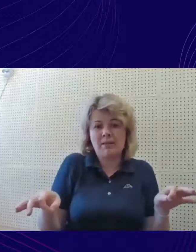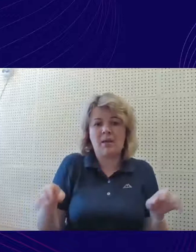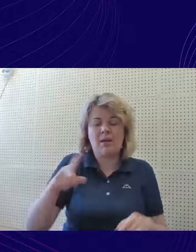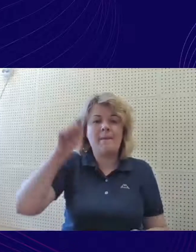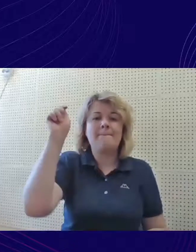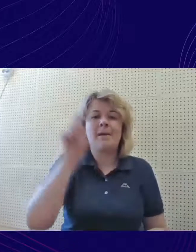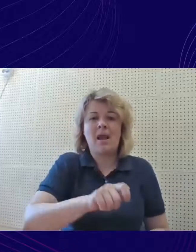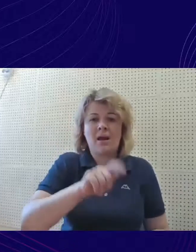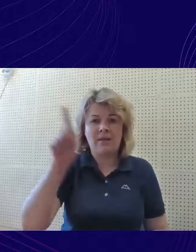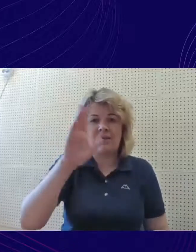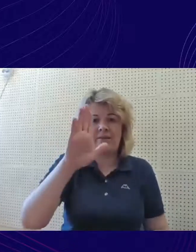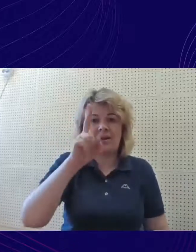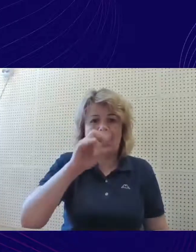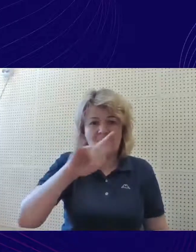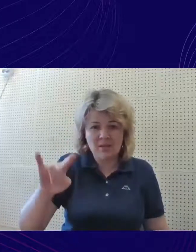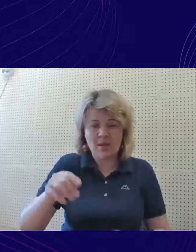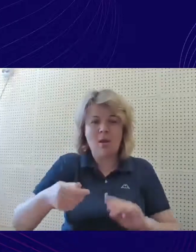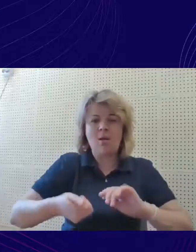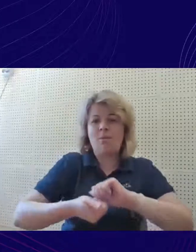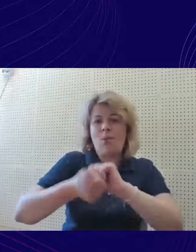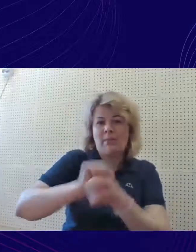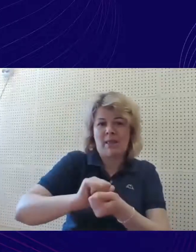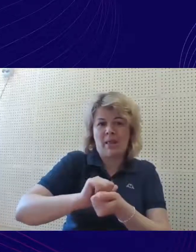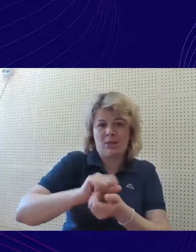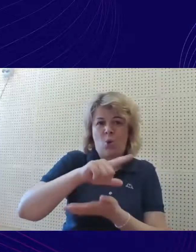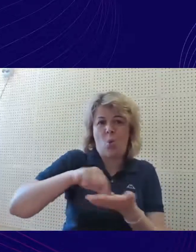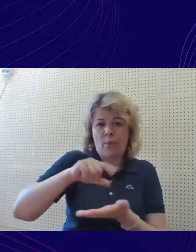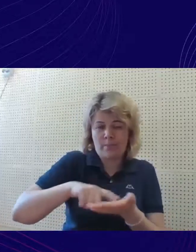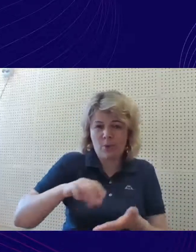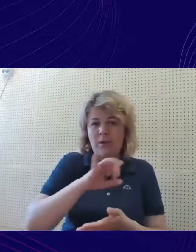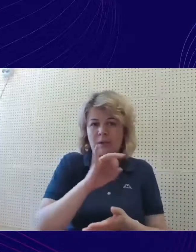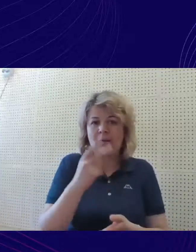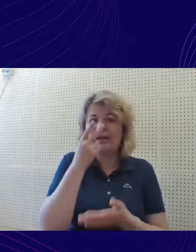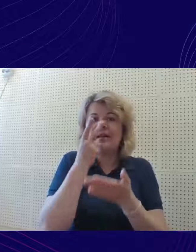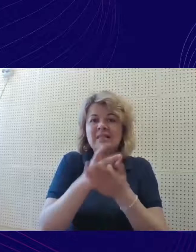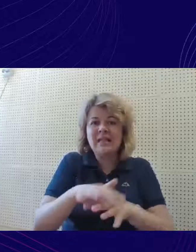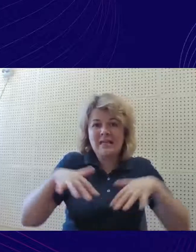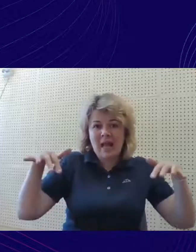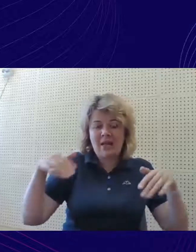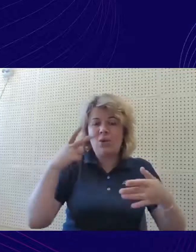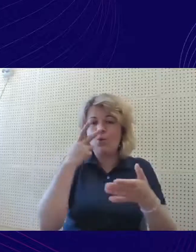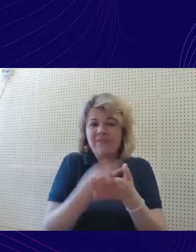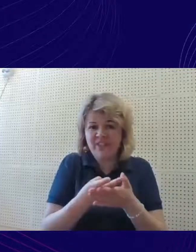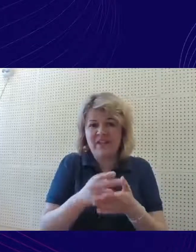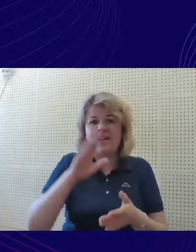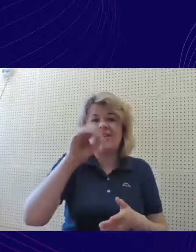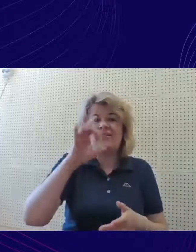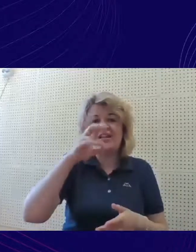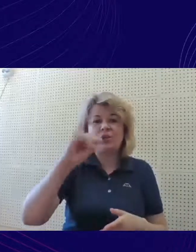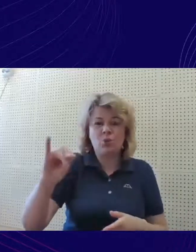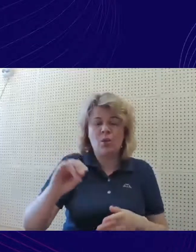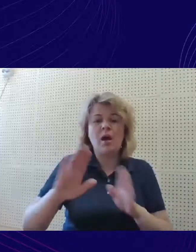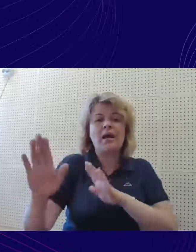приехав в Канны, подменил копию, и зрители увидели режиссерскую версию, которая